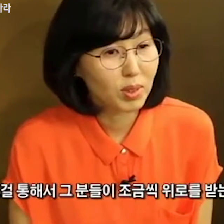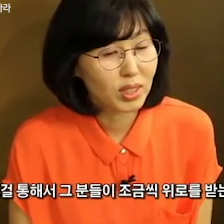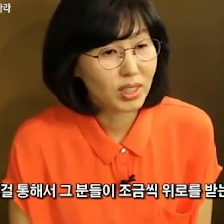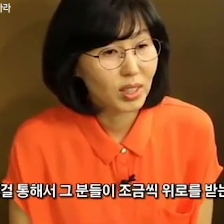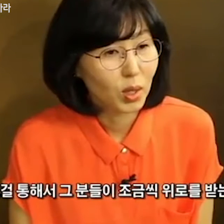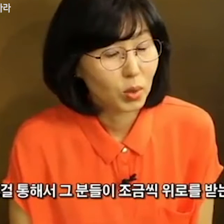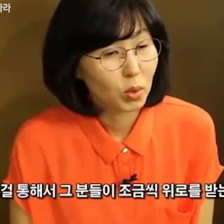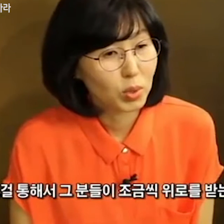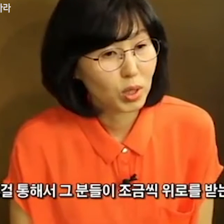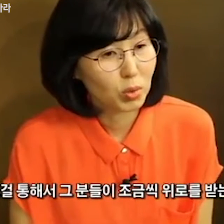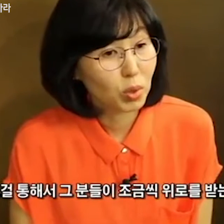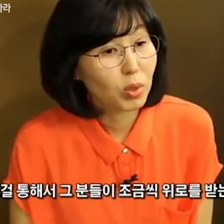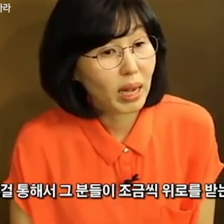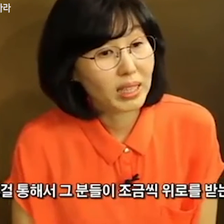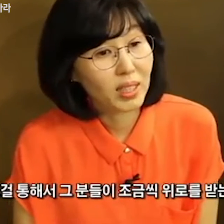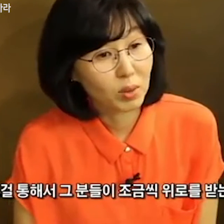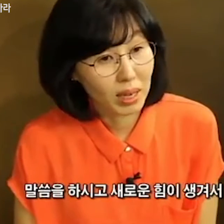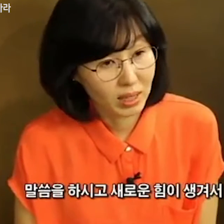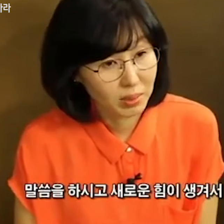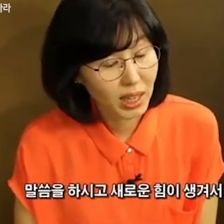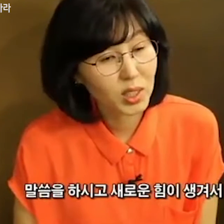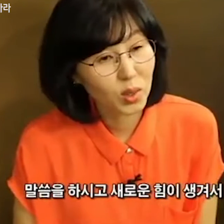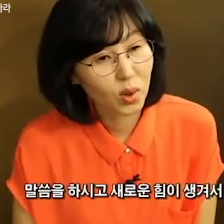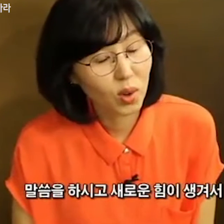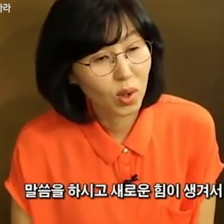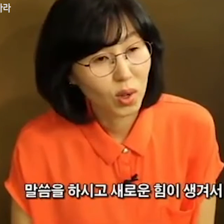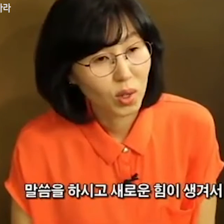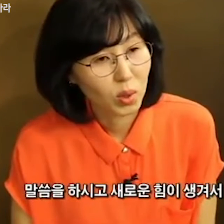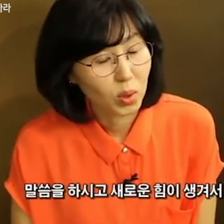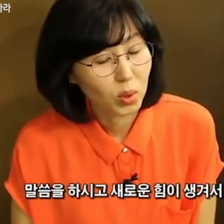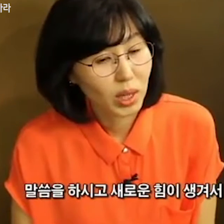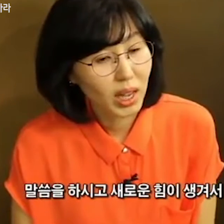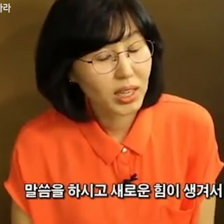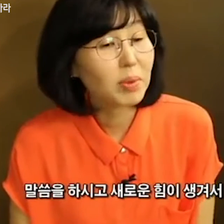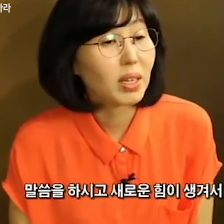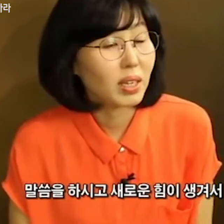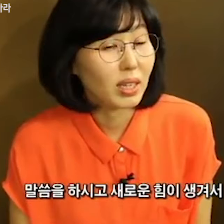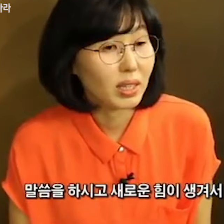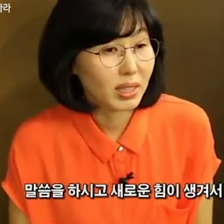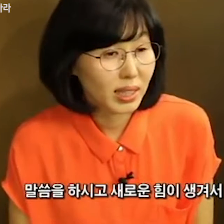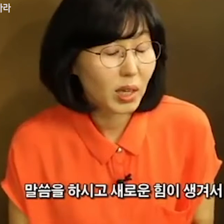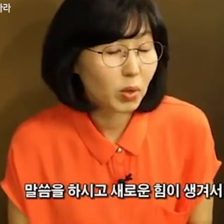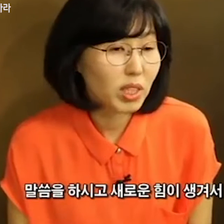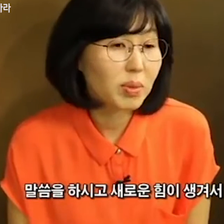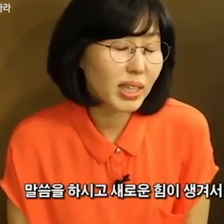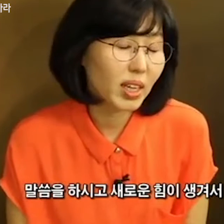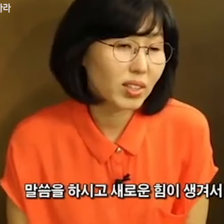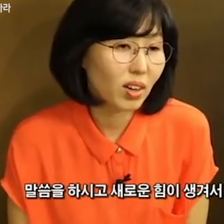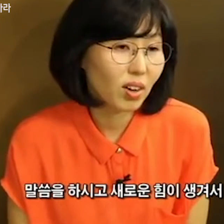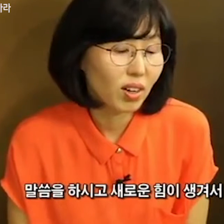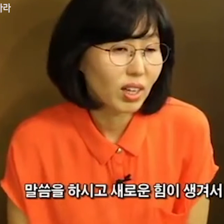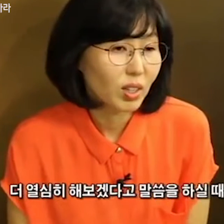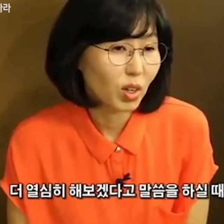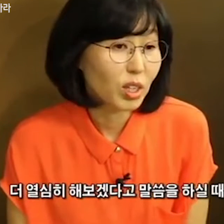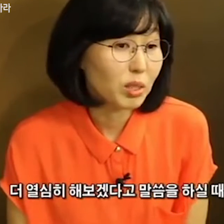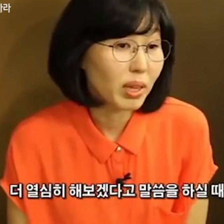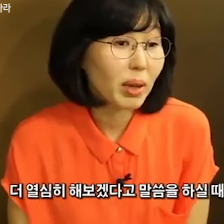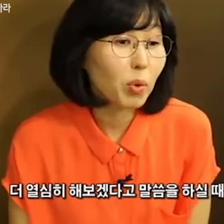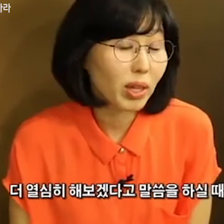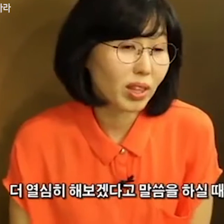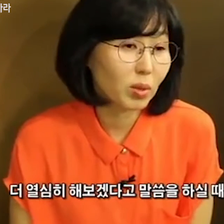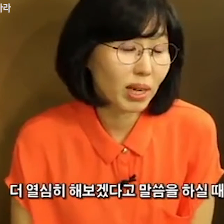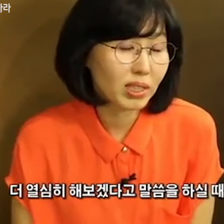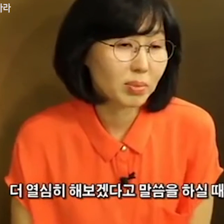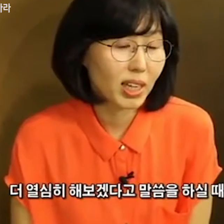그분들이 조금씩 위로를 받는다고 말씀을 하시고, 또 새로운 힘이 생겨서 더 열심히